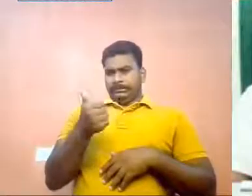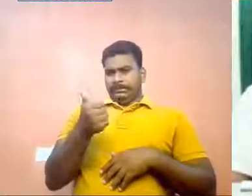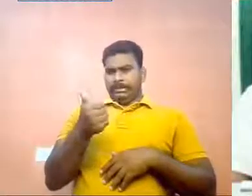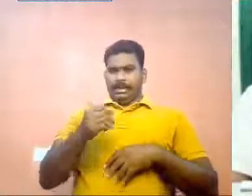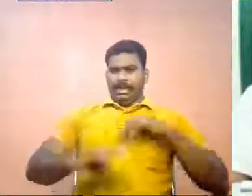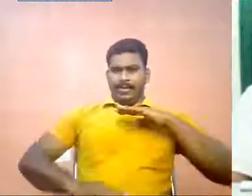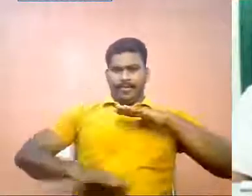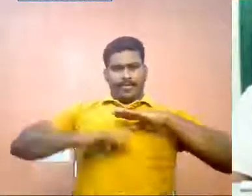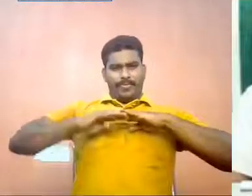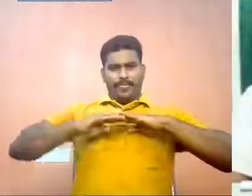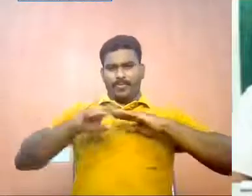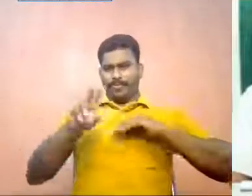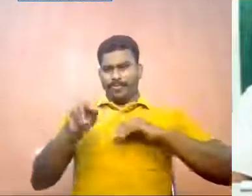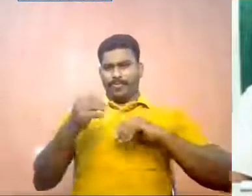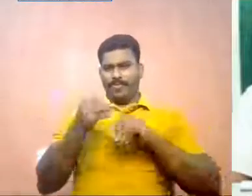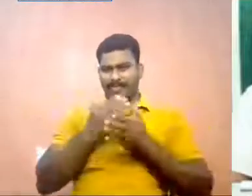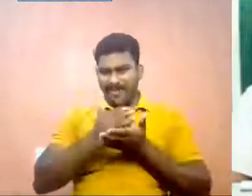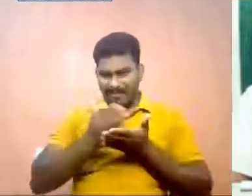ബന്ധപ്പെട്ട